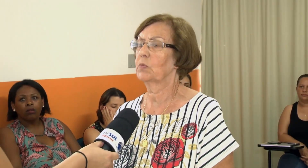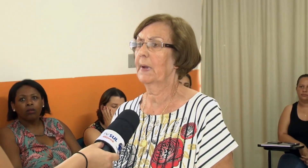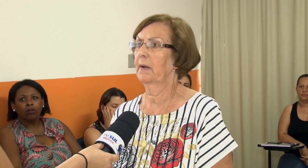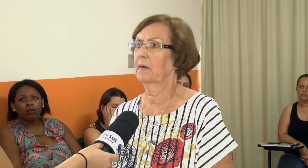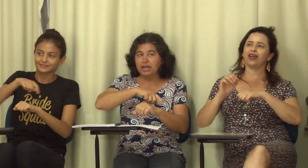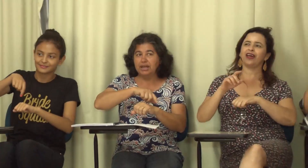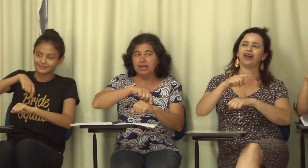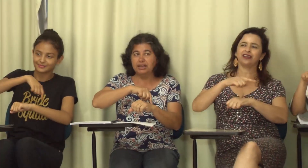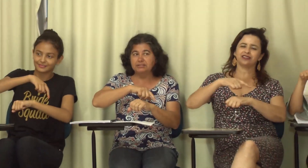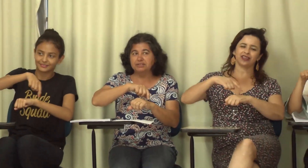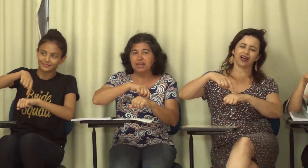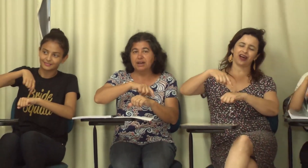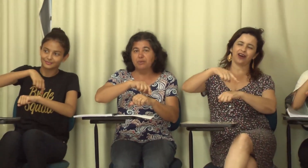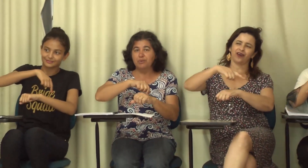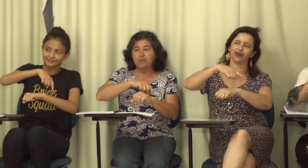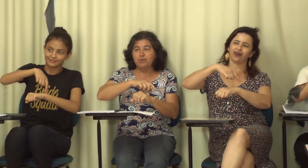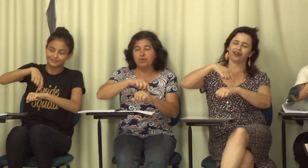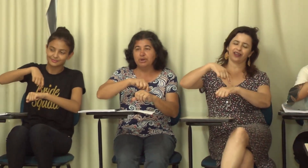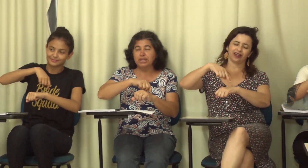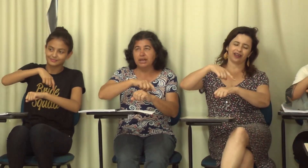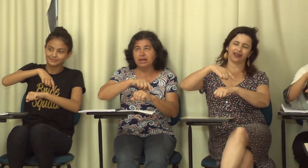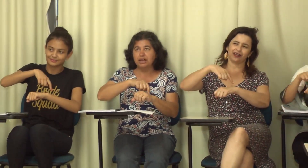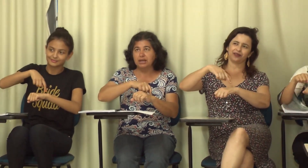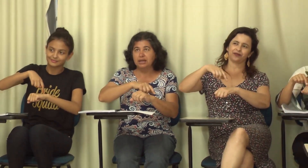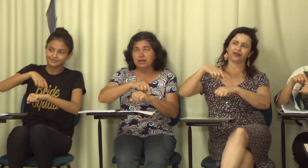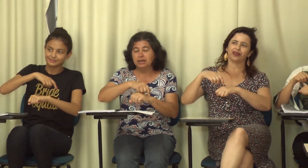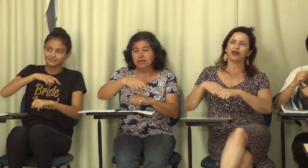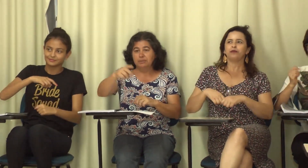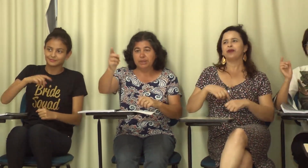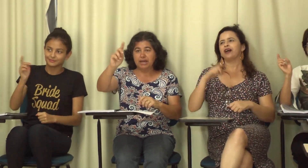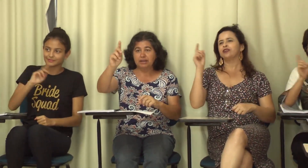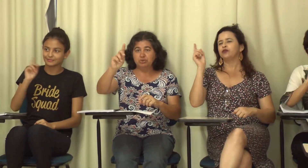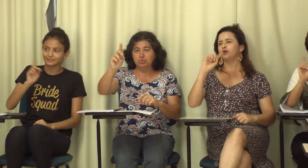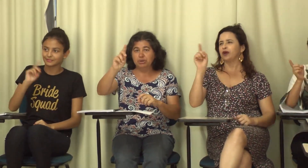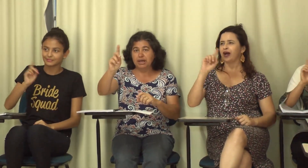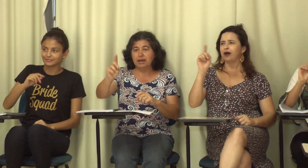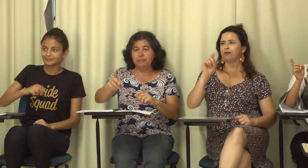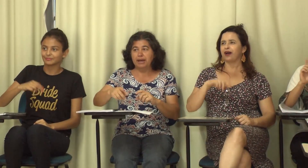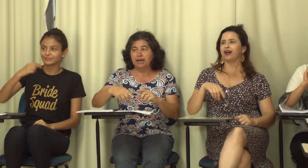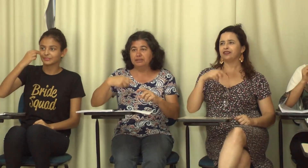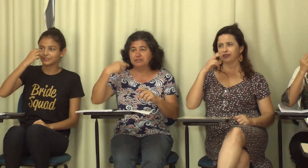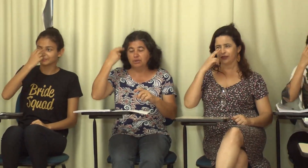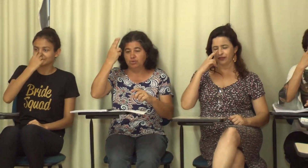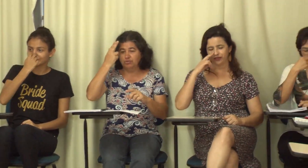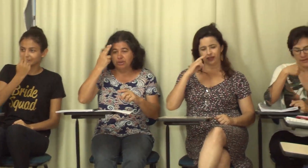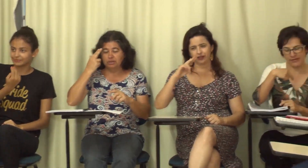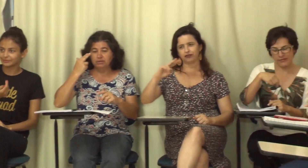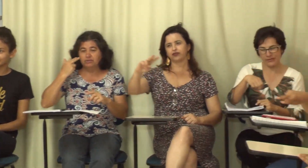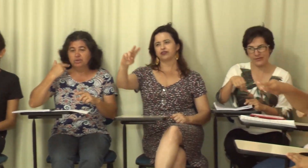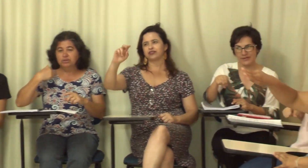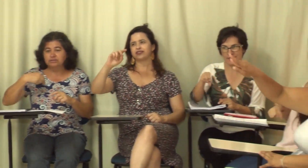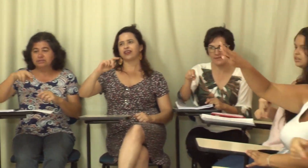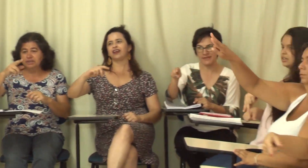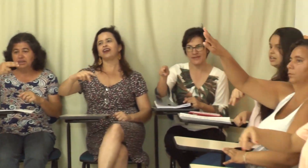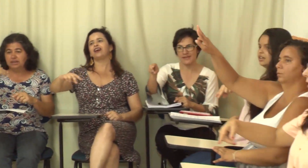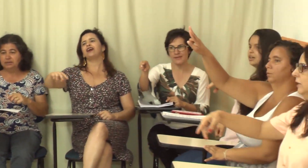Guaxupé. O curso de Libras teve duração de 4 meses. Durante as aulas, as alunas puderam ter o contato direto com pessoas